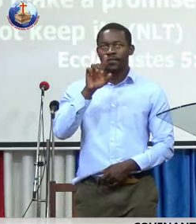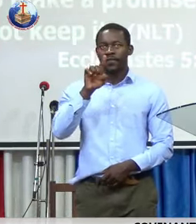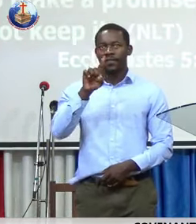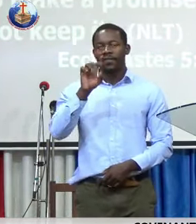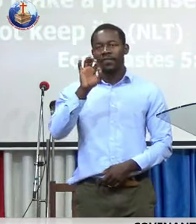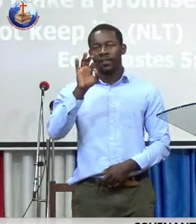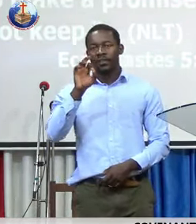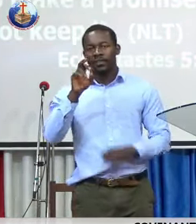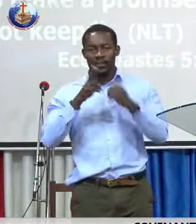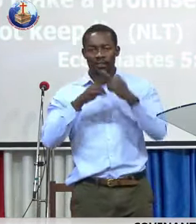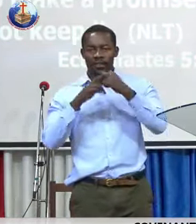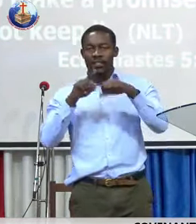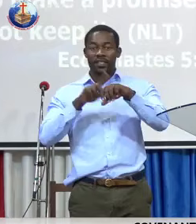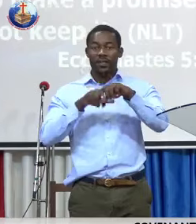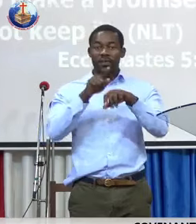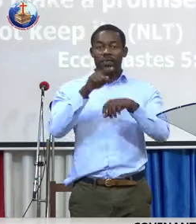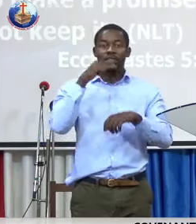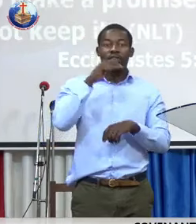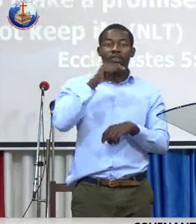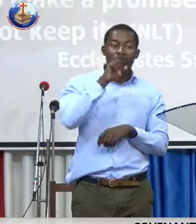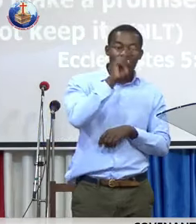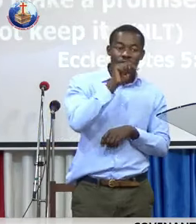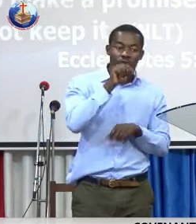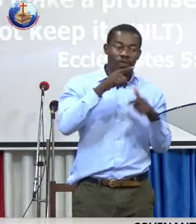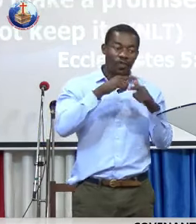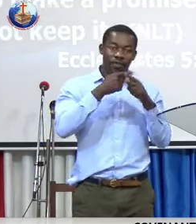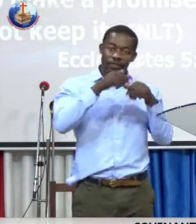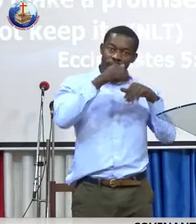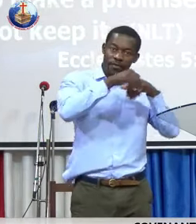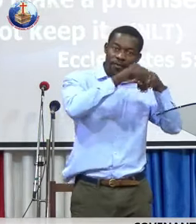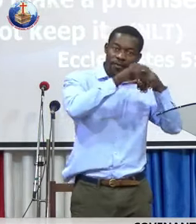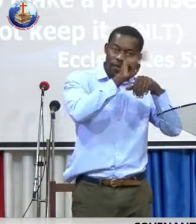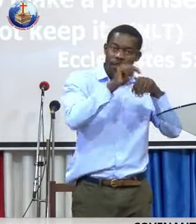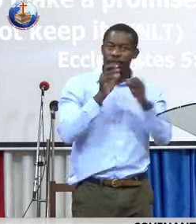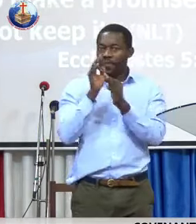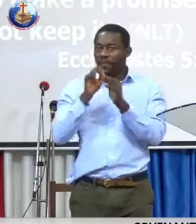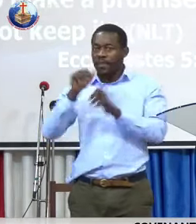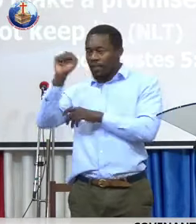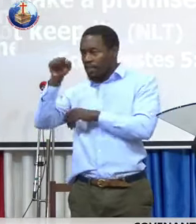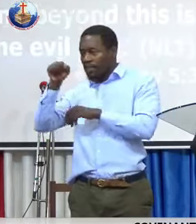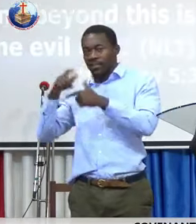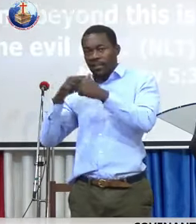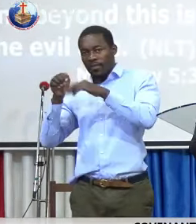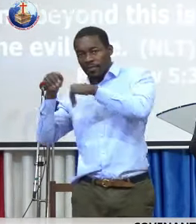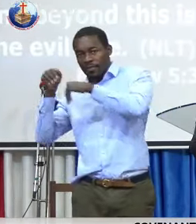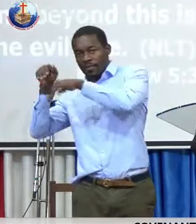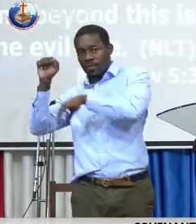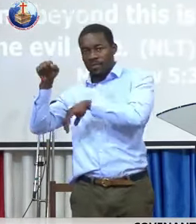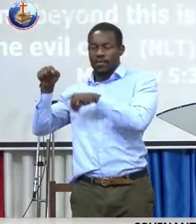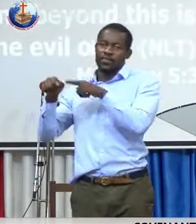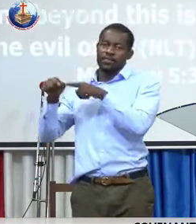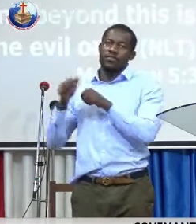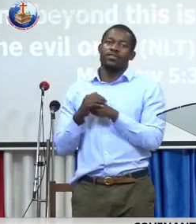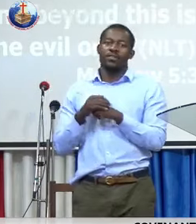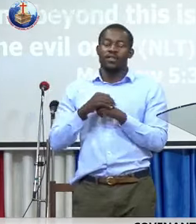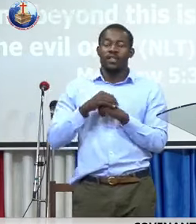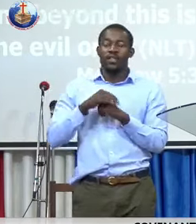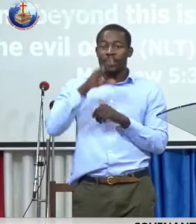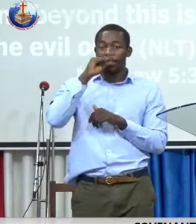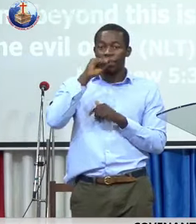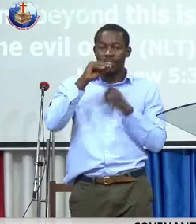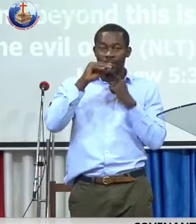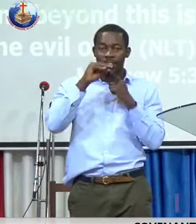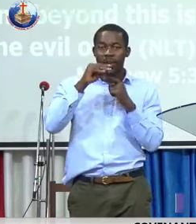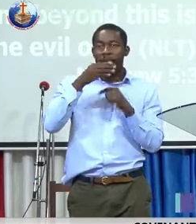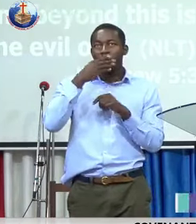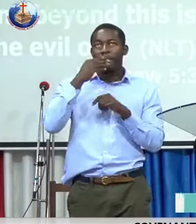our no be no. Tunaambiwa katika Mathayo 5:37 kwamba ndio yetu iwe ndio na la iwe la. Our speech should be surrendered to